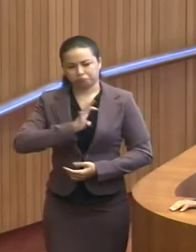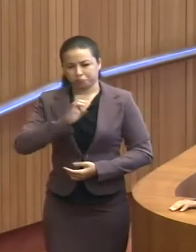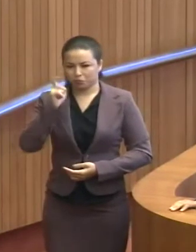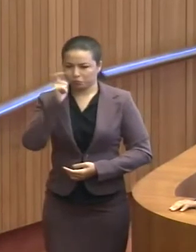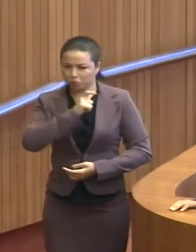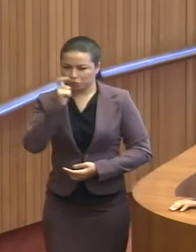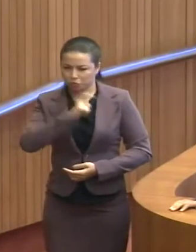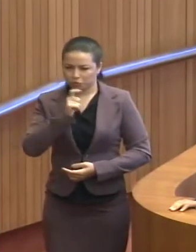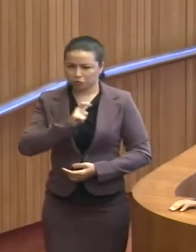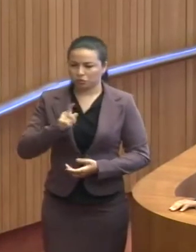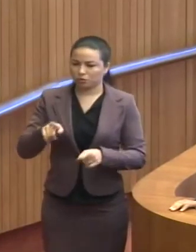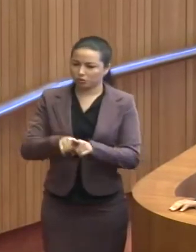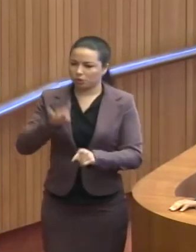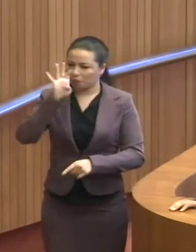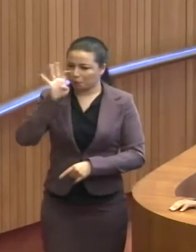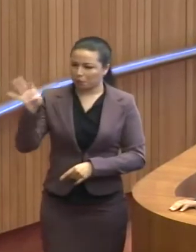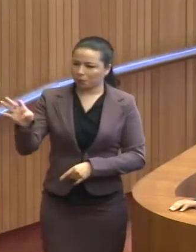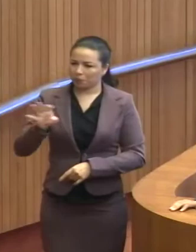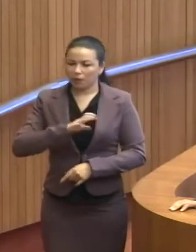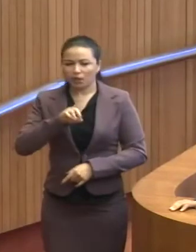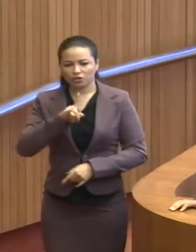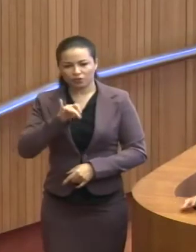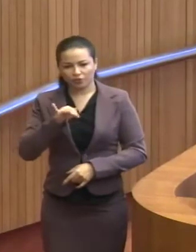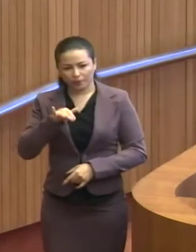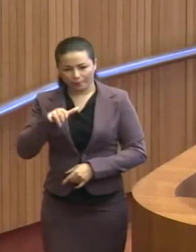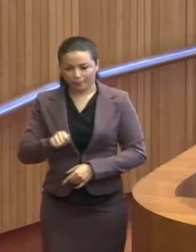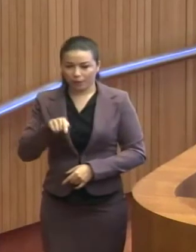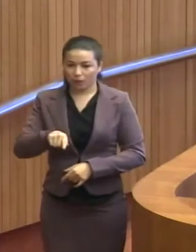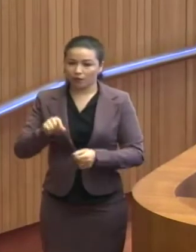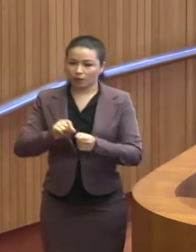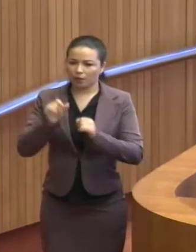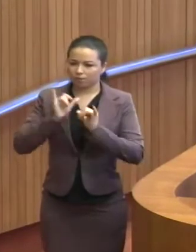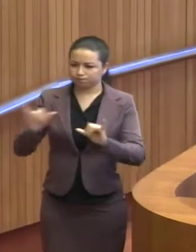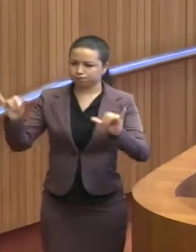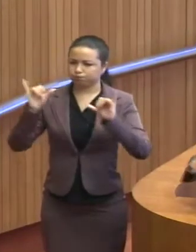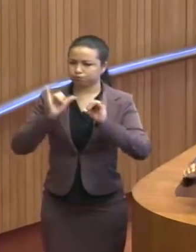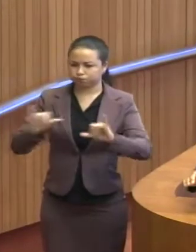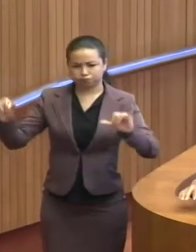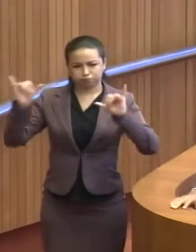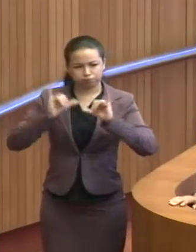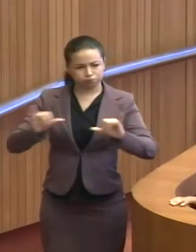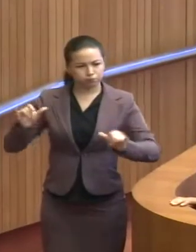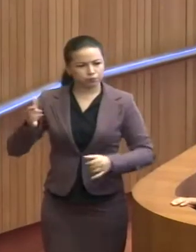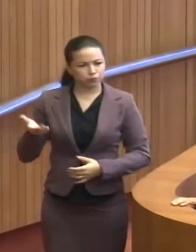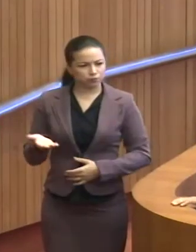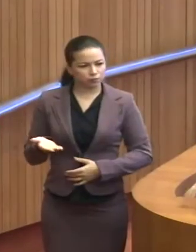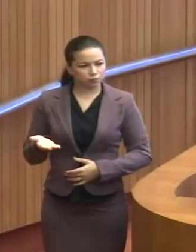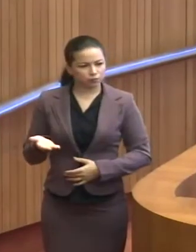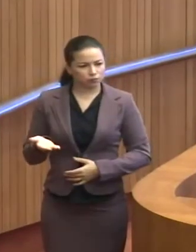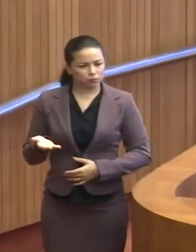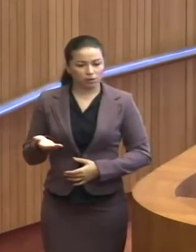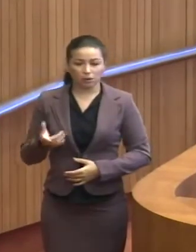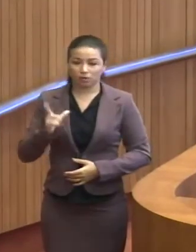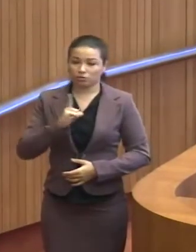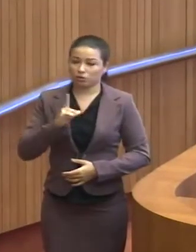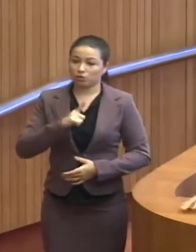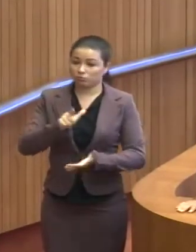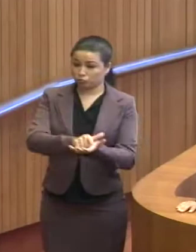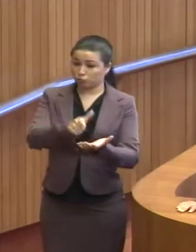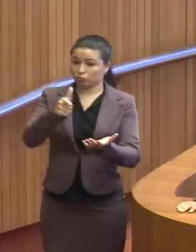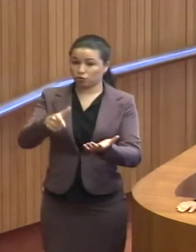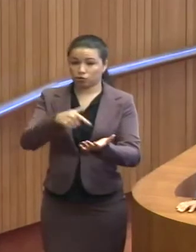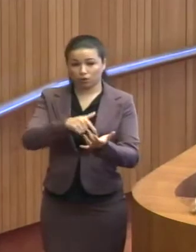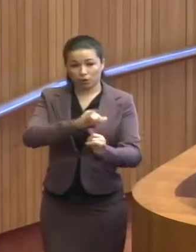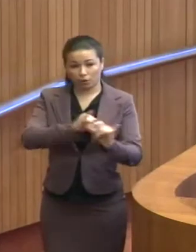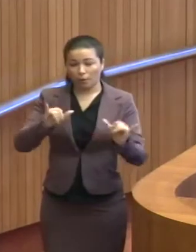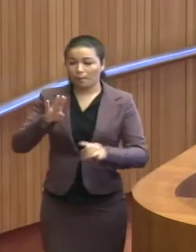eu fui difamado, fizeram uma campanha orquestrada envolvendo